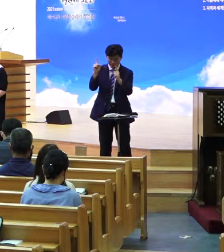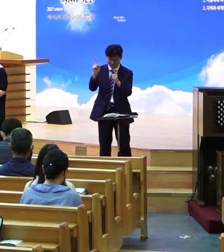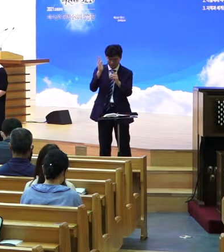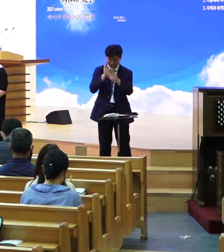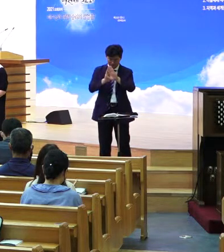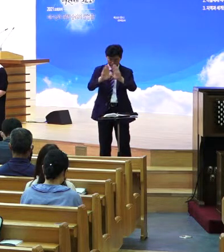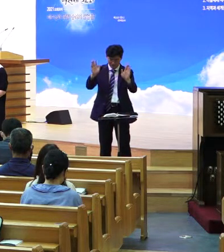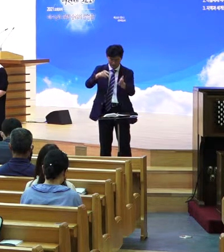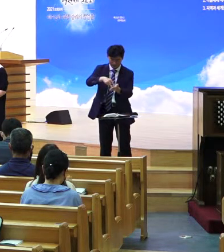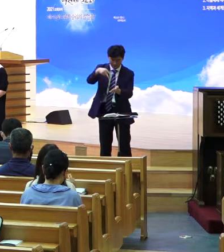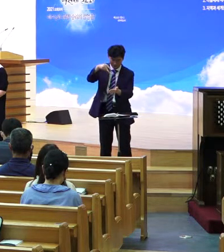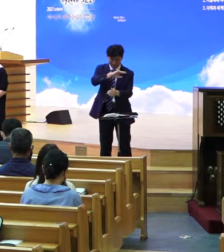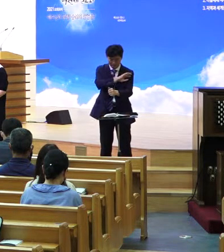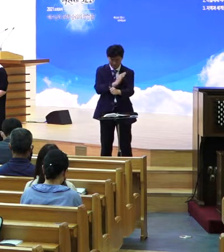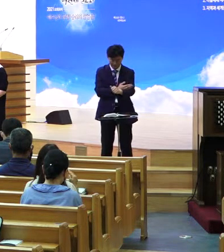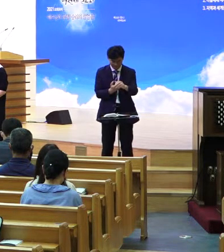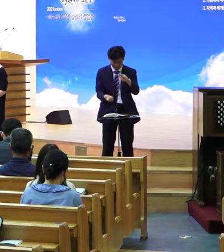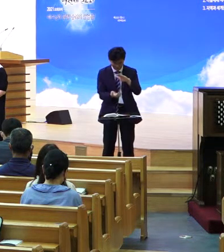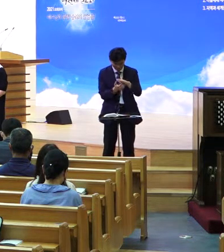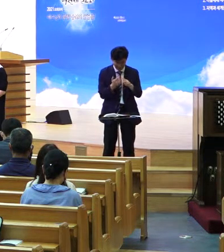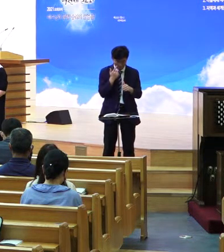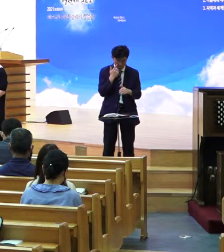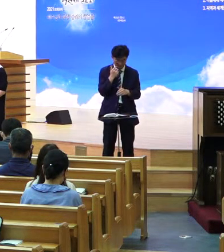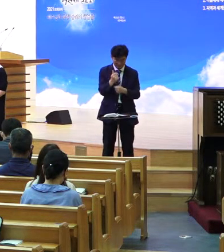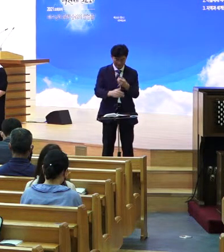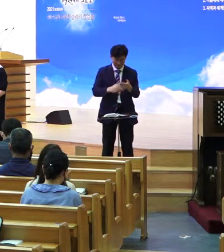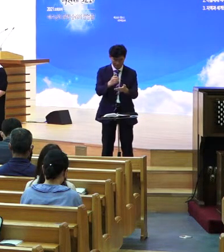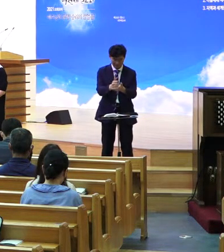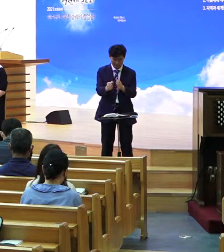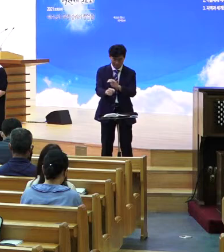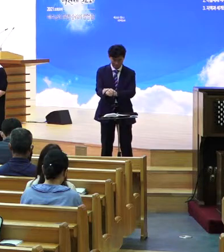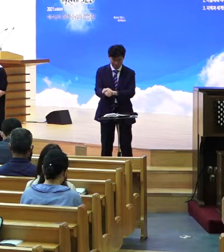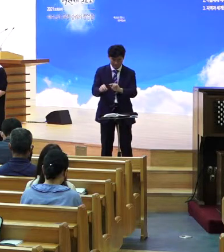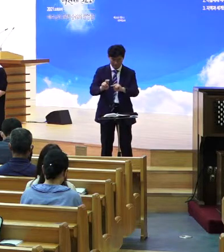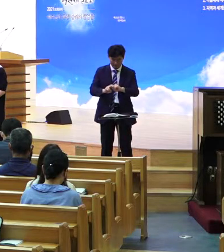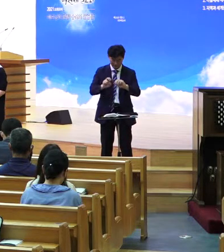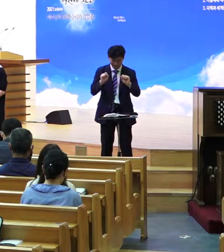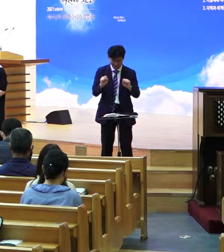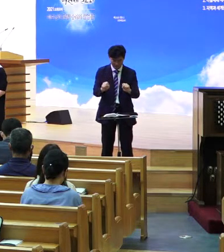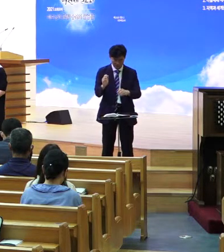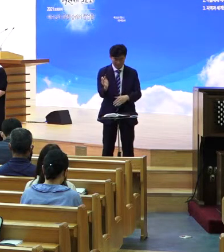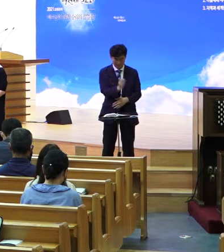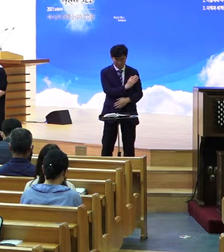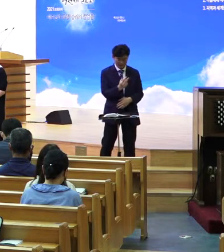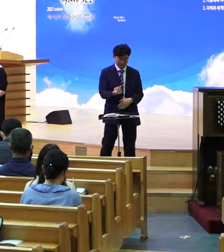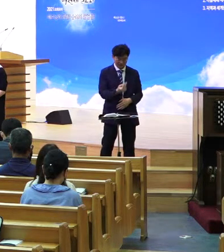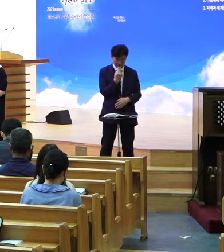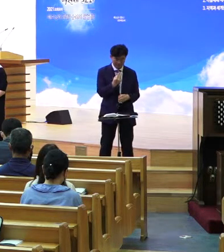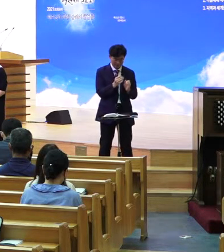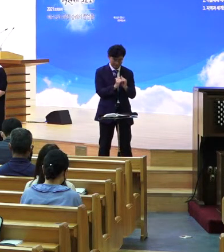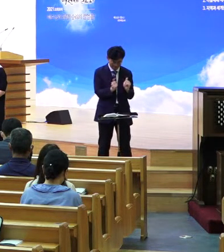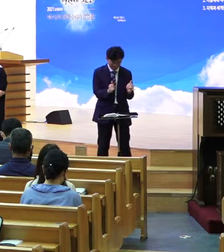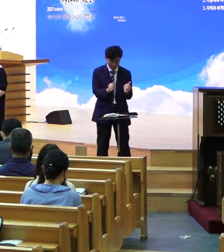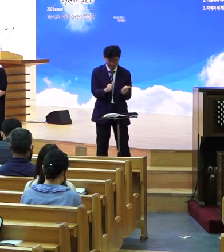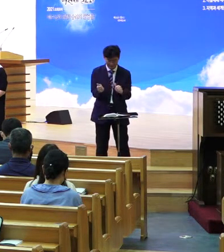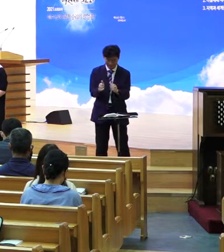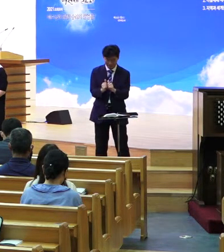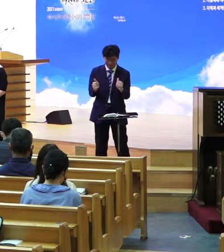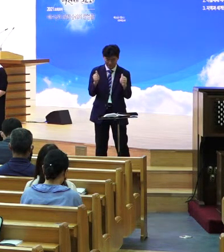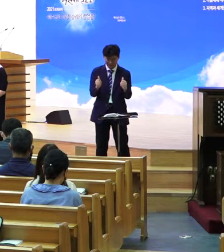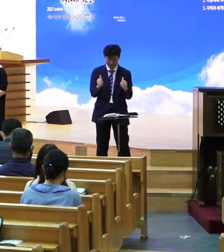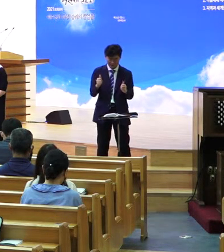살아나셨으며 하늘에 오르시어 전능하신 아버지 하나님 우편에 앉아 계시다가 거기로부터 살아있는